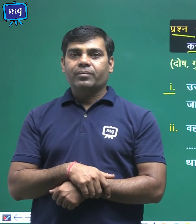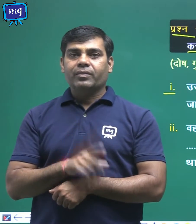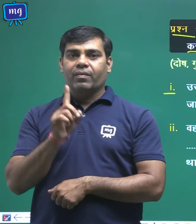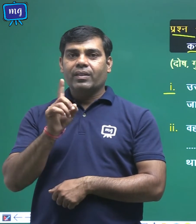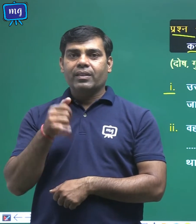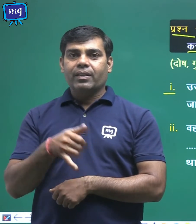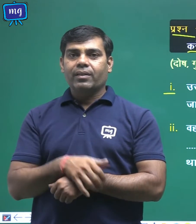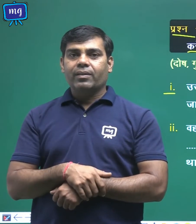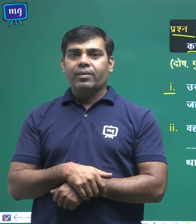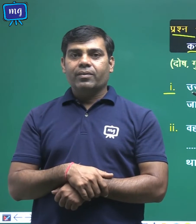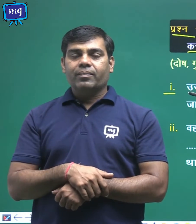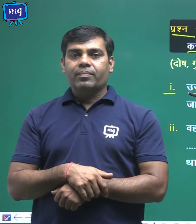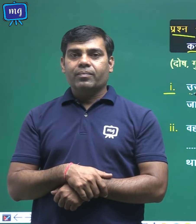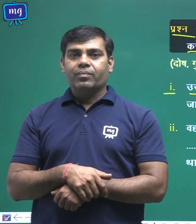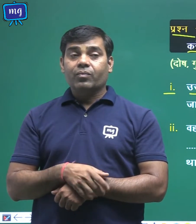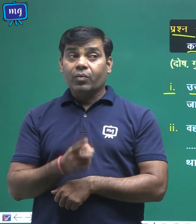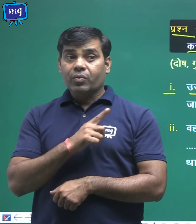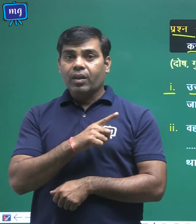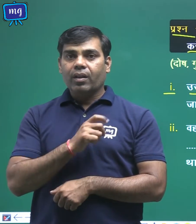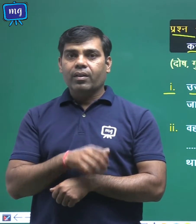पहला है उसका